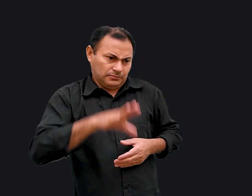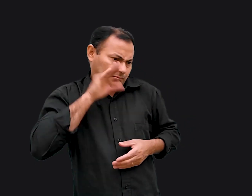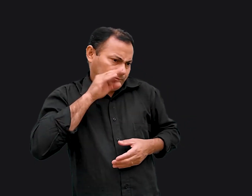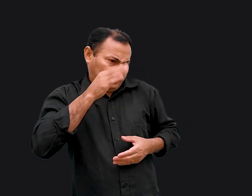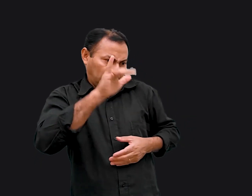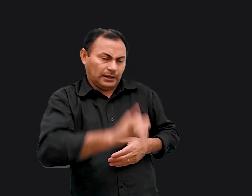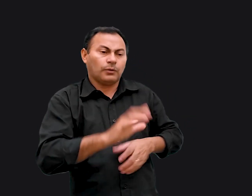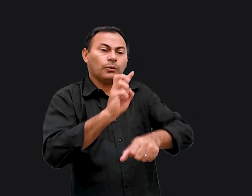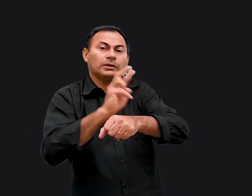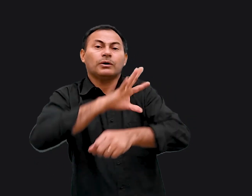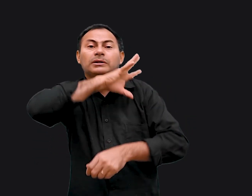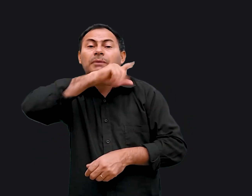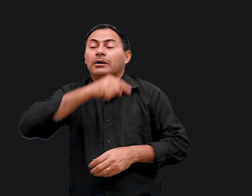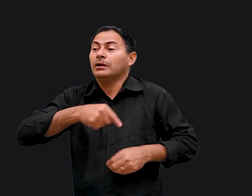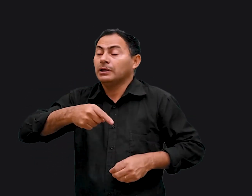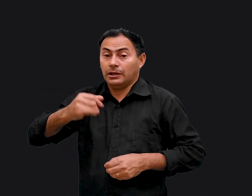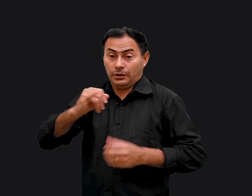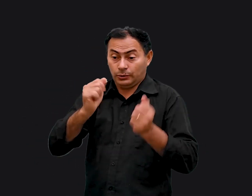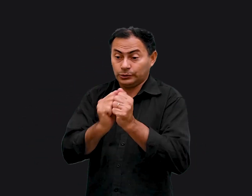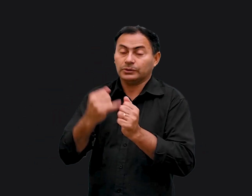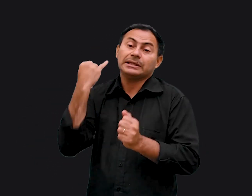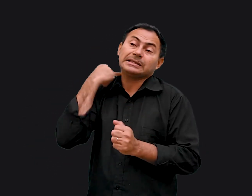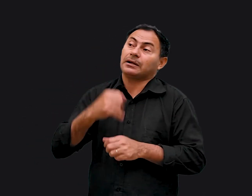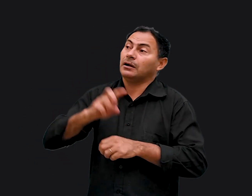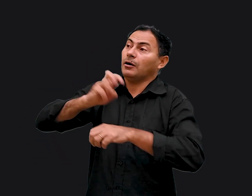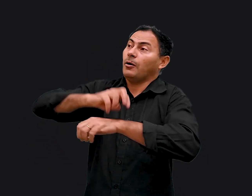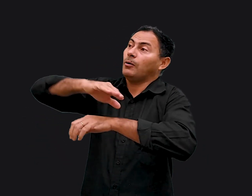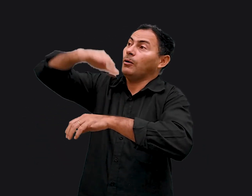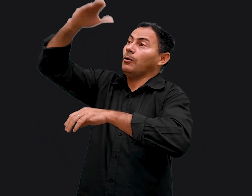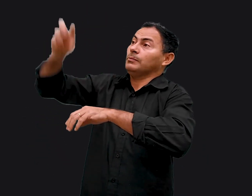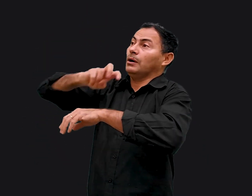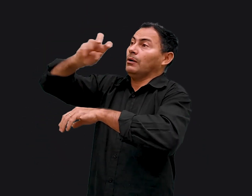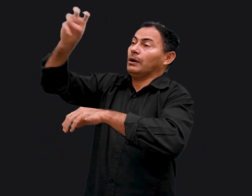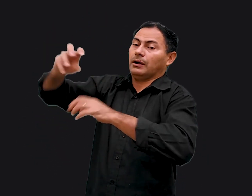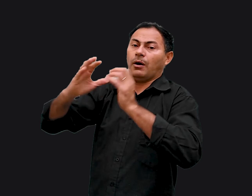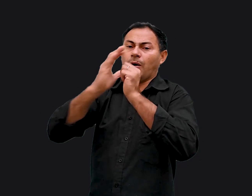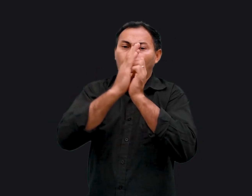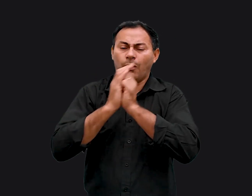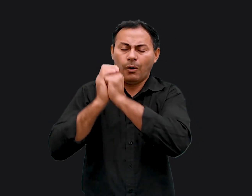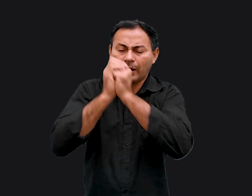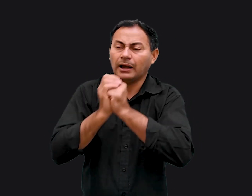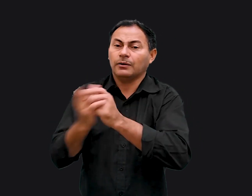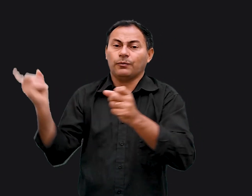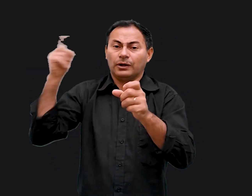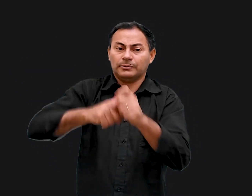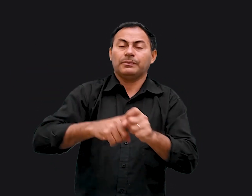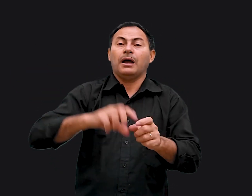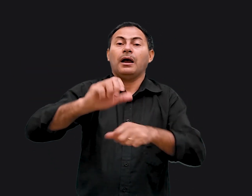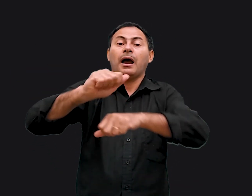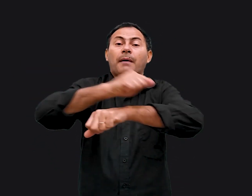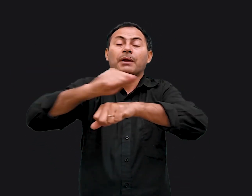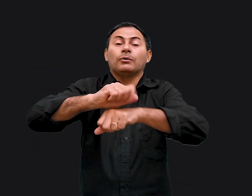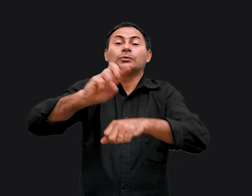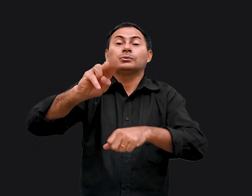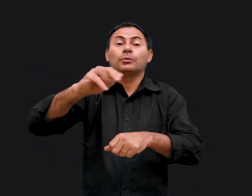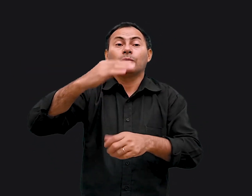aqui tomando conta dos animais enquanto eu e Isaac vamos subir ao monte para orar. Nós voltaremos logo. Abraão nunca duvidou de que